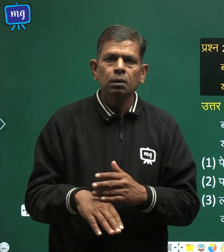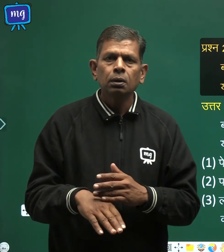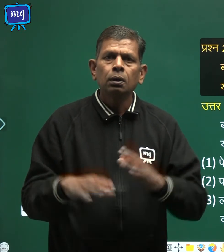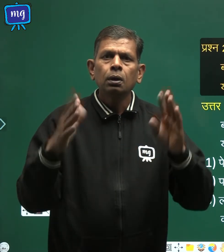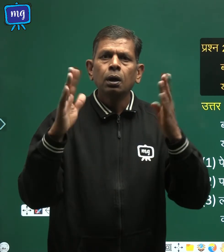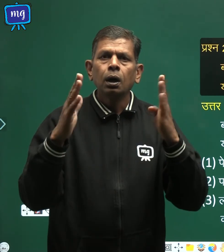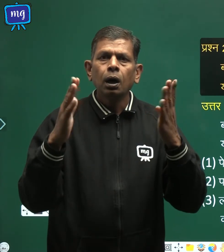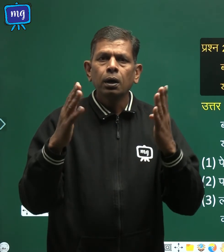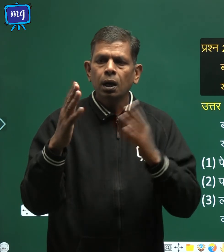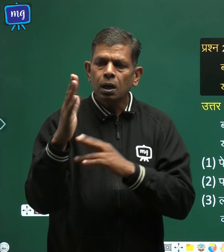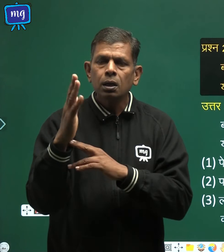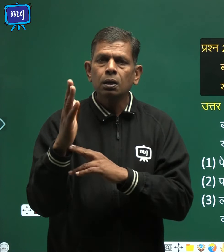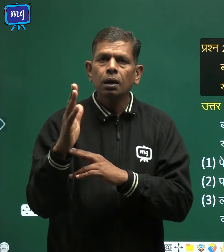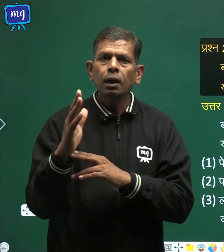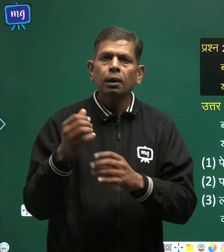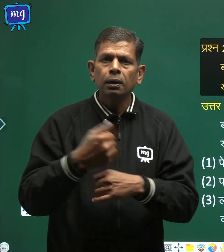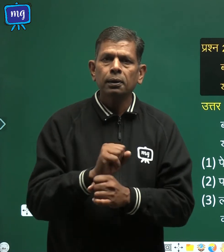हरियाली बनाए रखने में